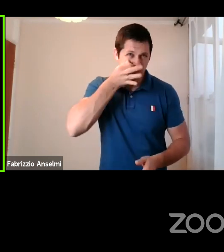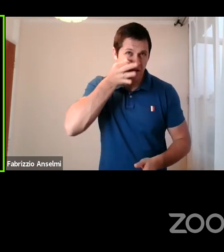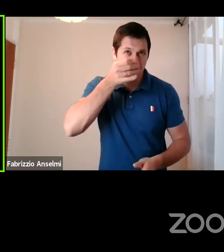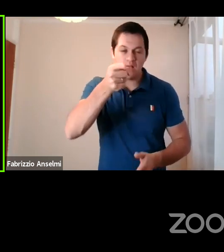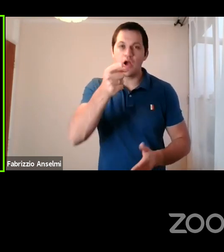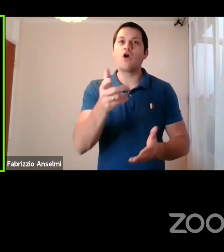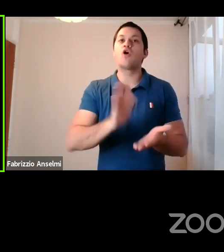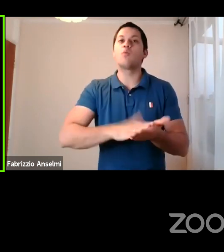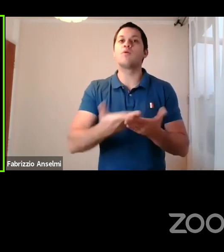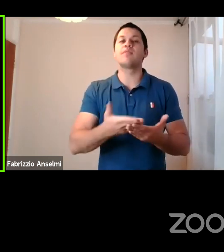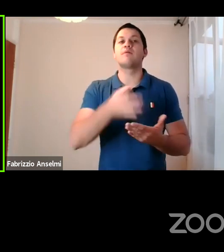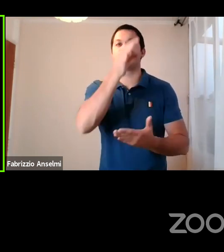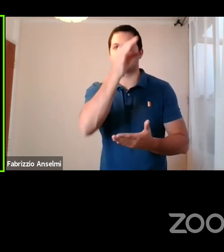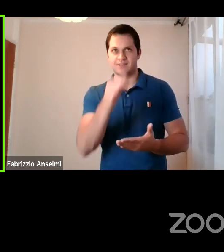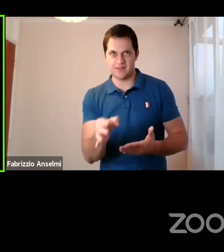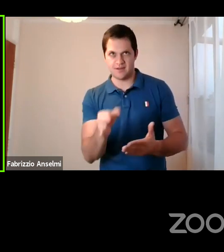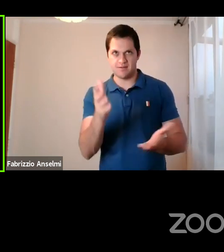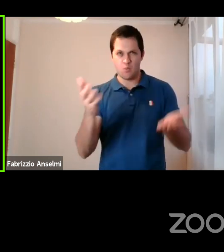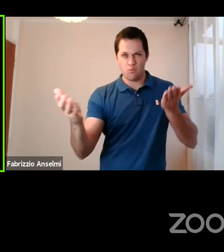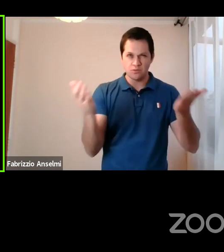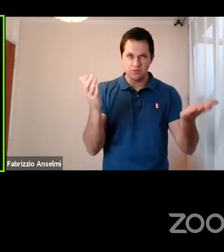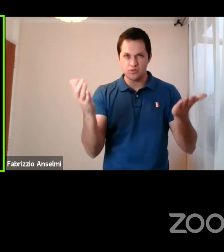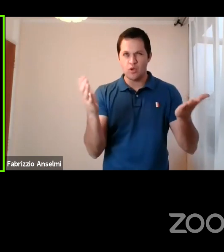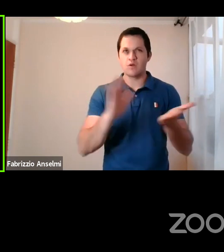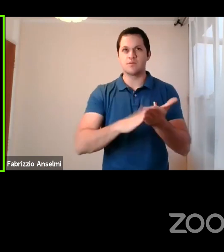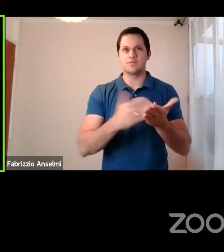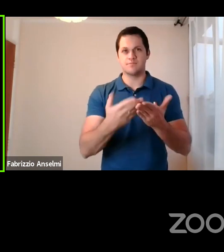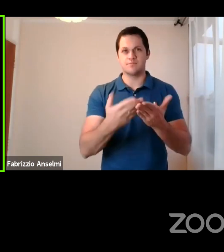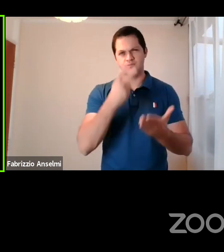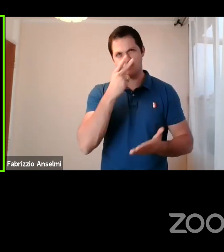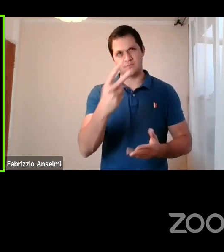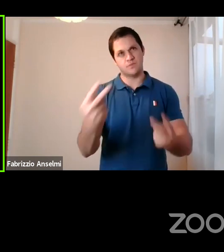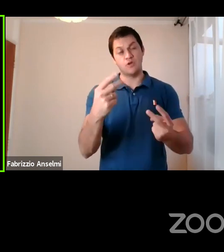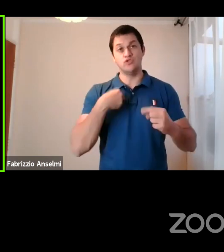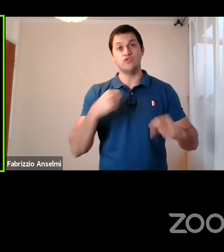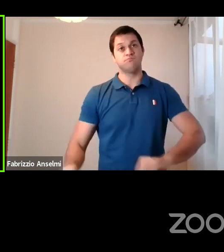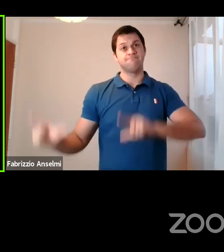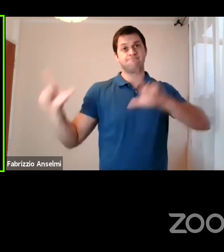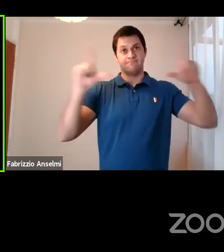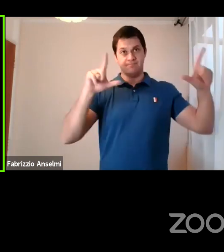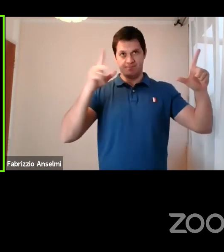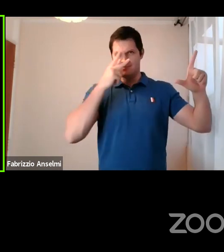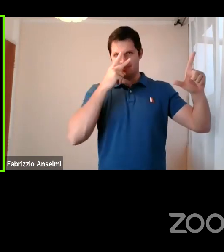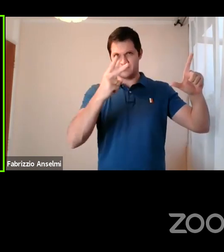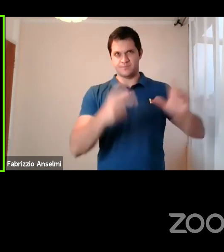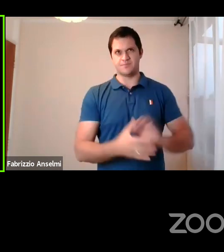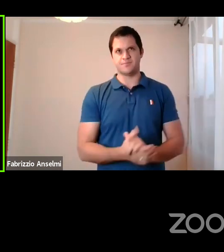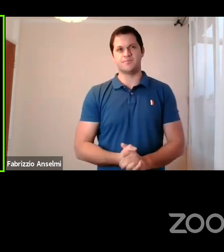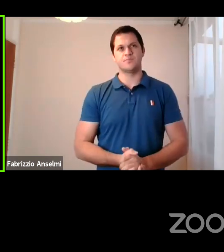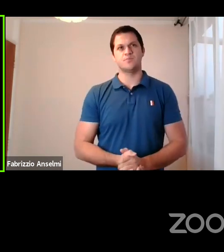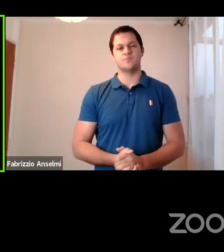se mantiene en ellos. Voy a compartir pantalla un segundo.